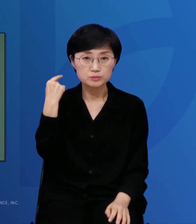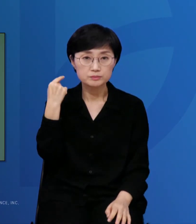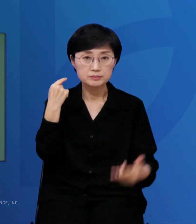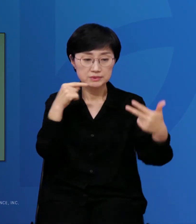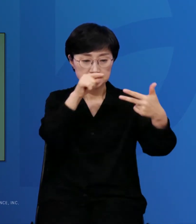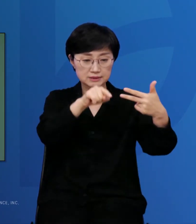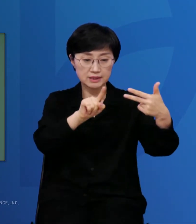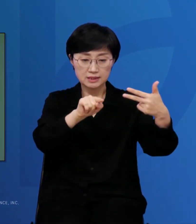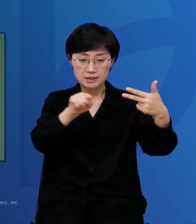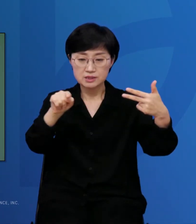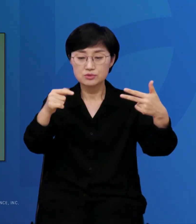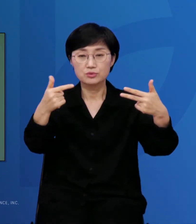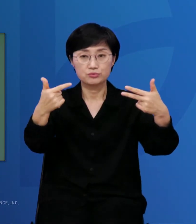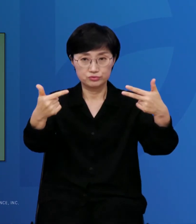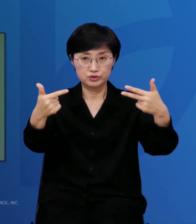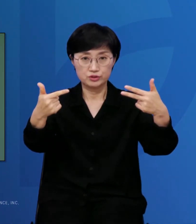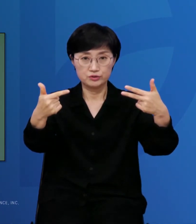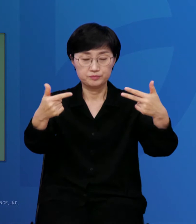今天我们一同来看马太福音7章1到6节。